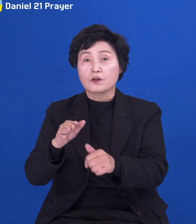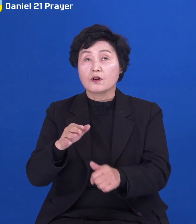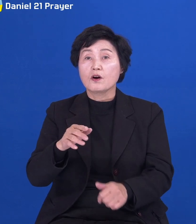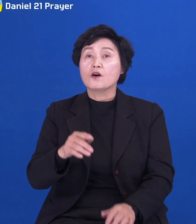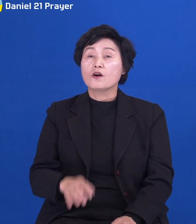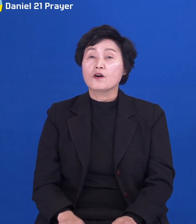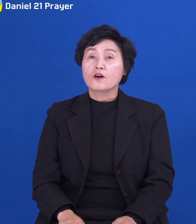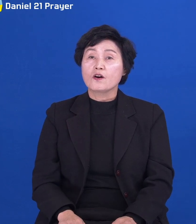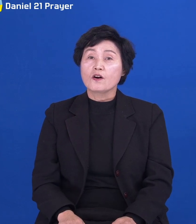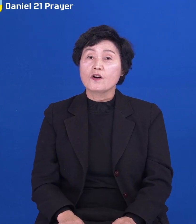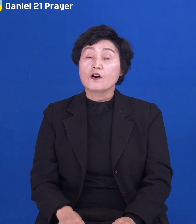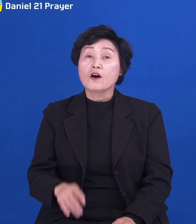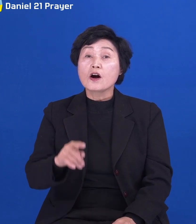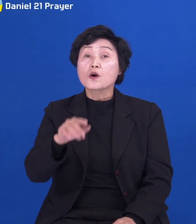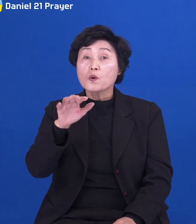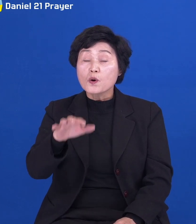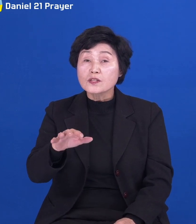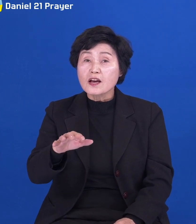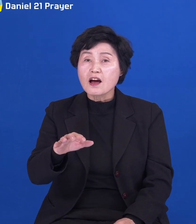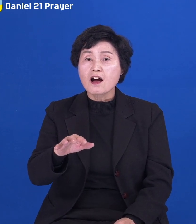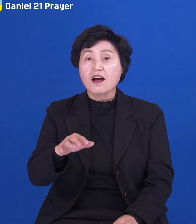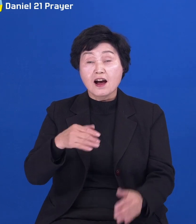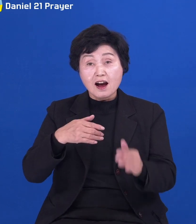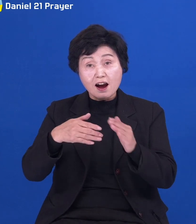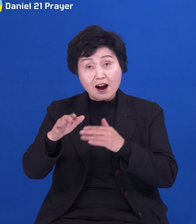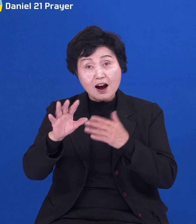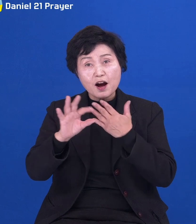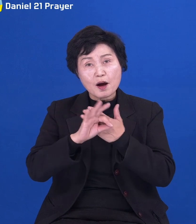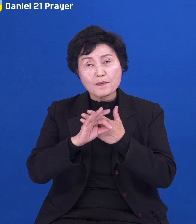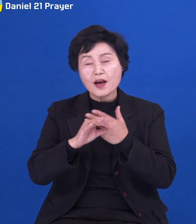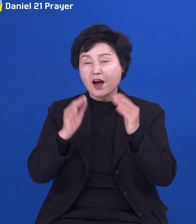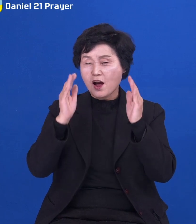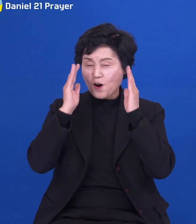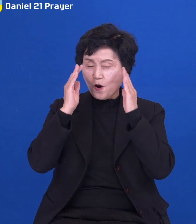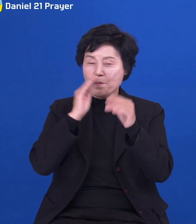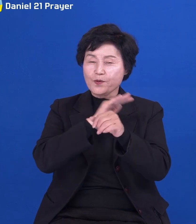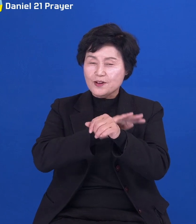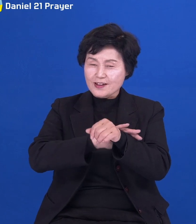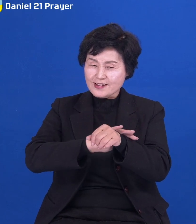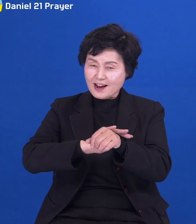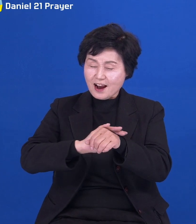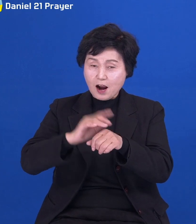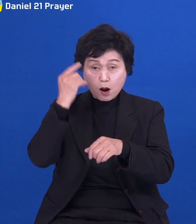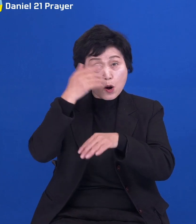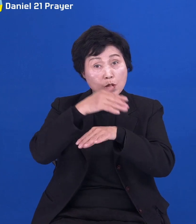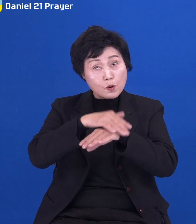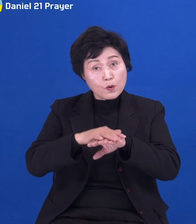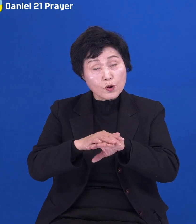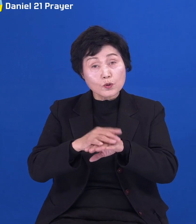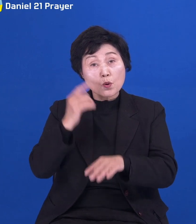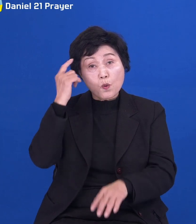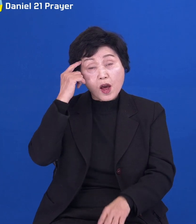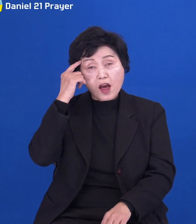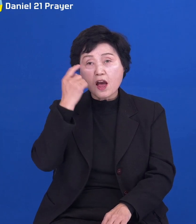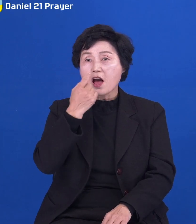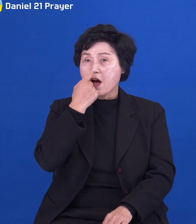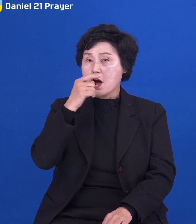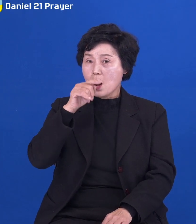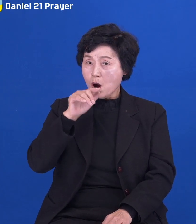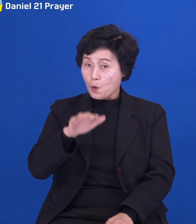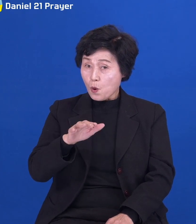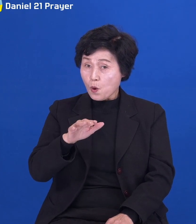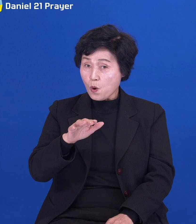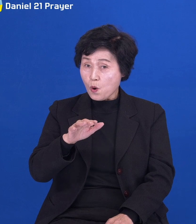저는 그곳에서만큼은 사실은 공부도 잘하고 싶었고 모든 것을 다 잘하고 싶었어요. 왜냐하면 학원이라고 하니까 잘